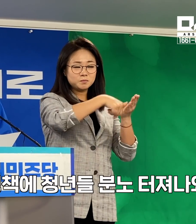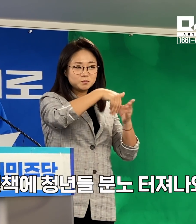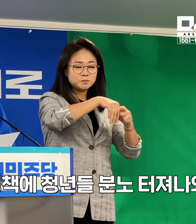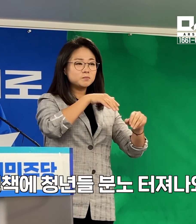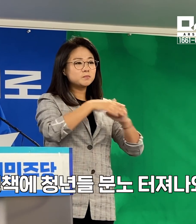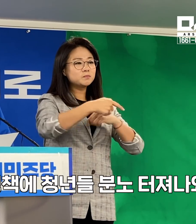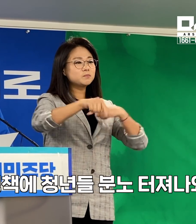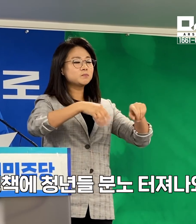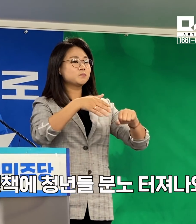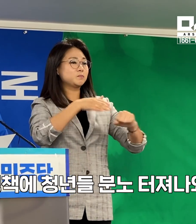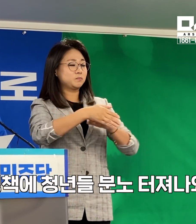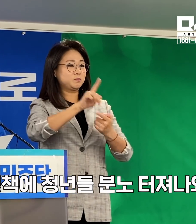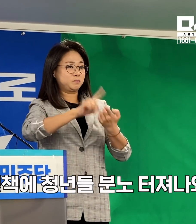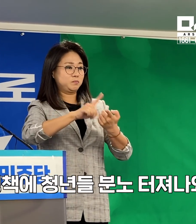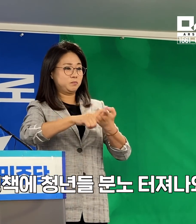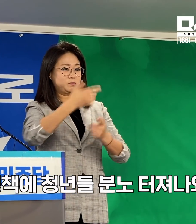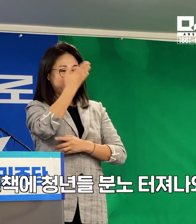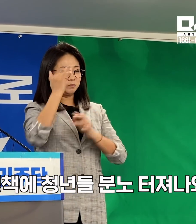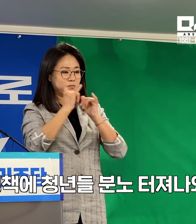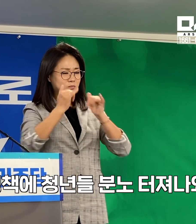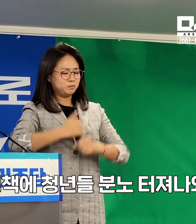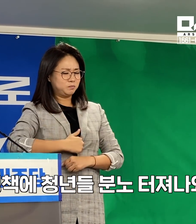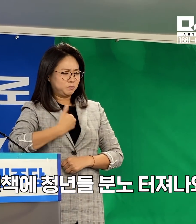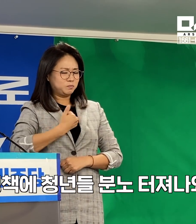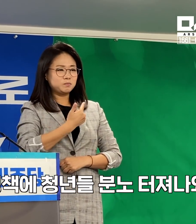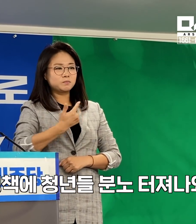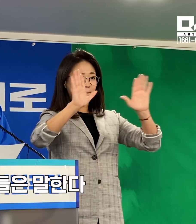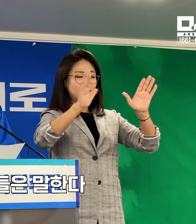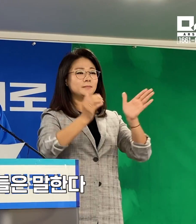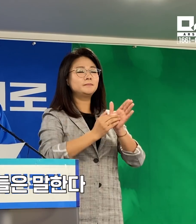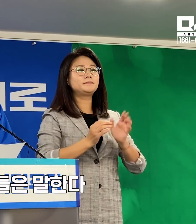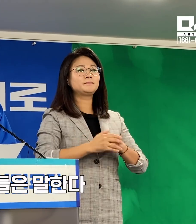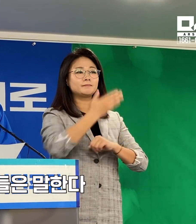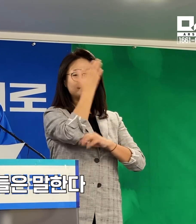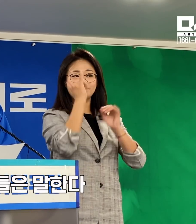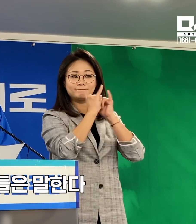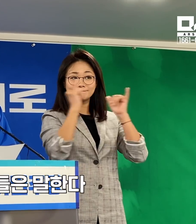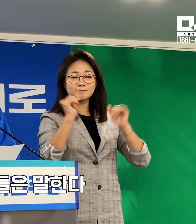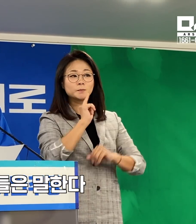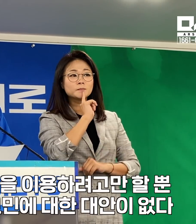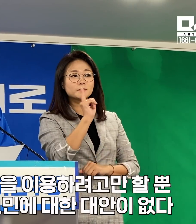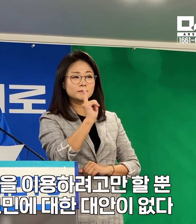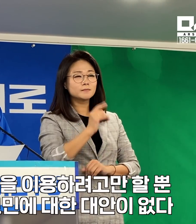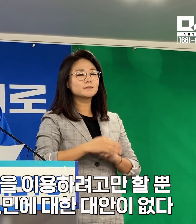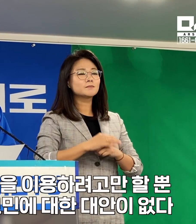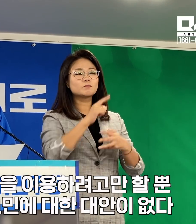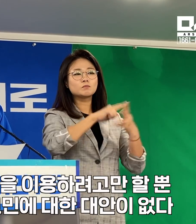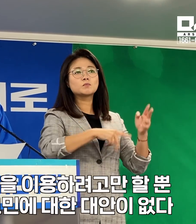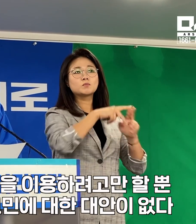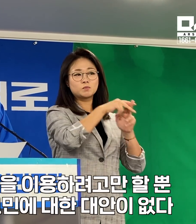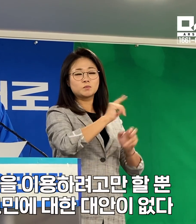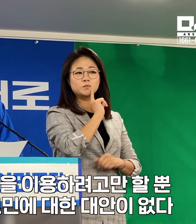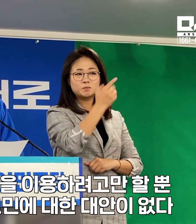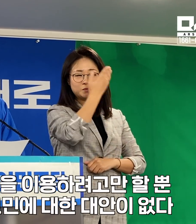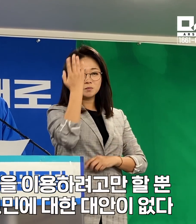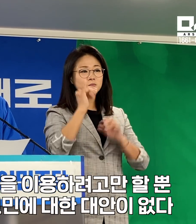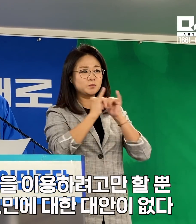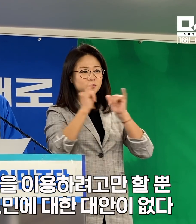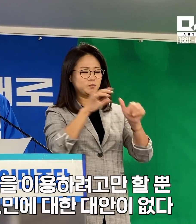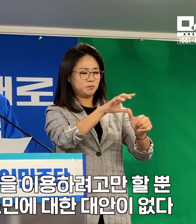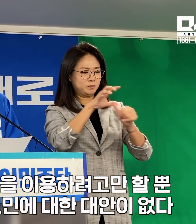갈라치기 정치에 대해 청년들의 분노가 터져 나왔습니다. 청년들은 말합니다. 윤석열 후보는